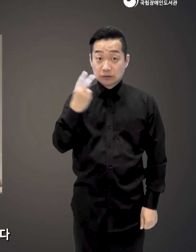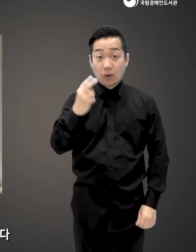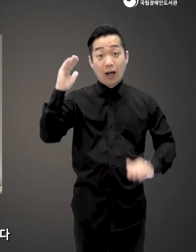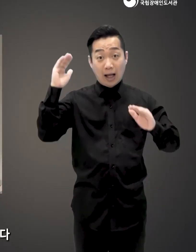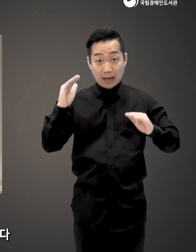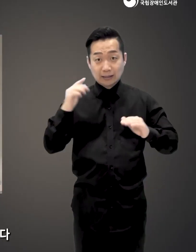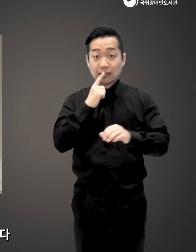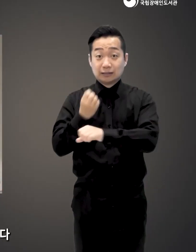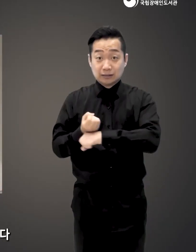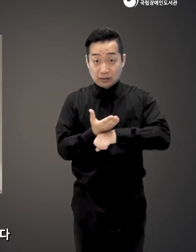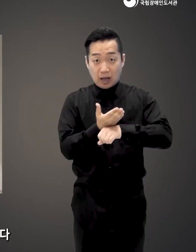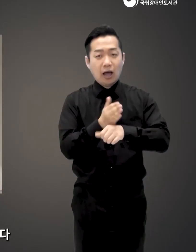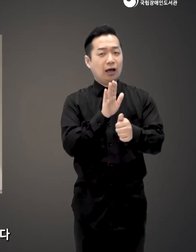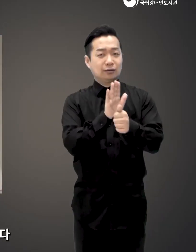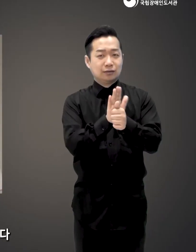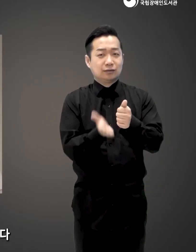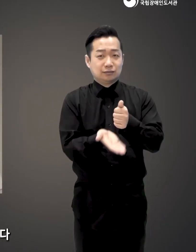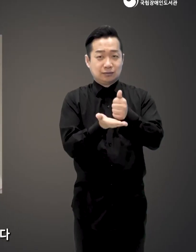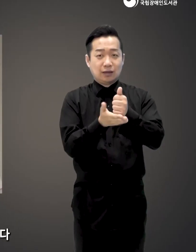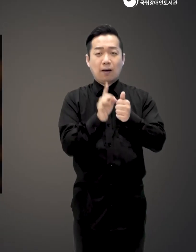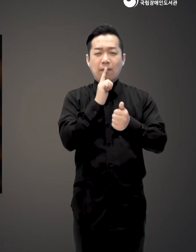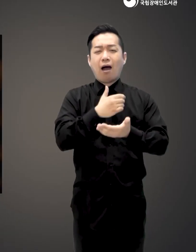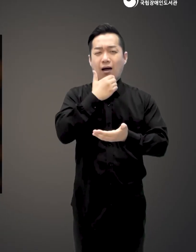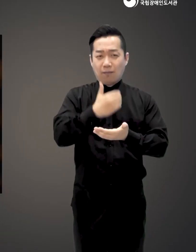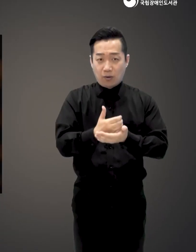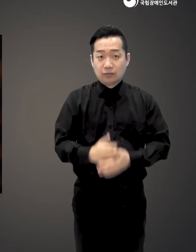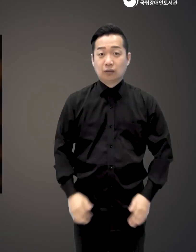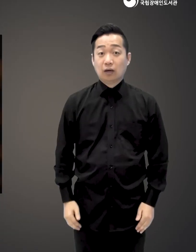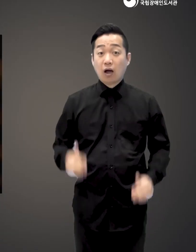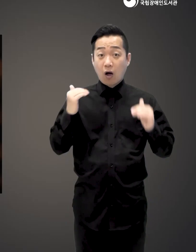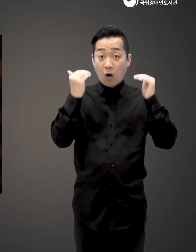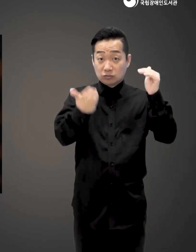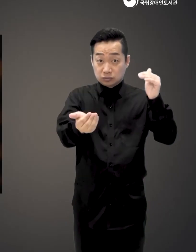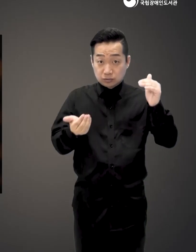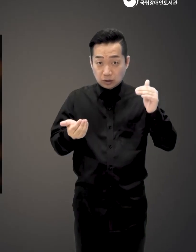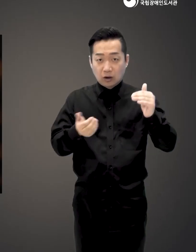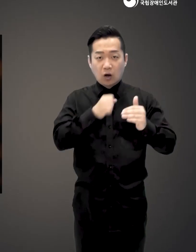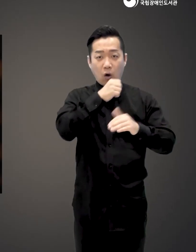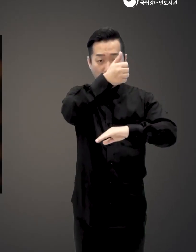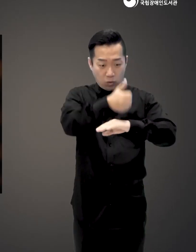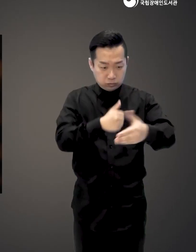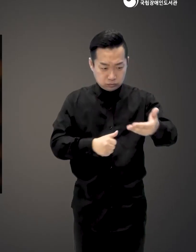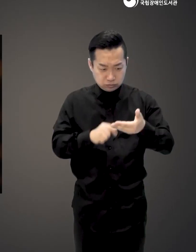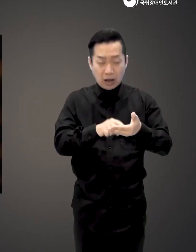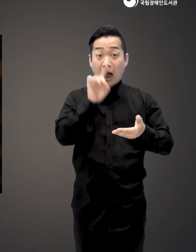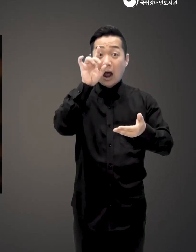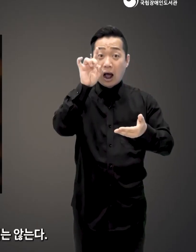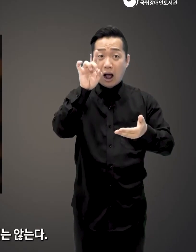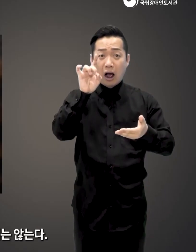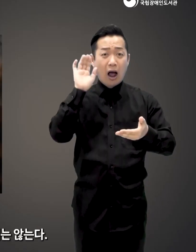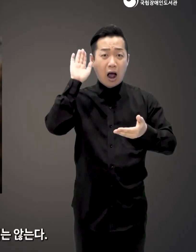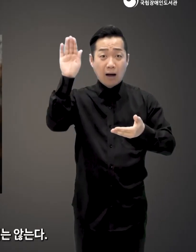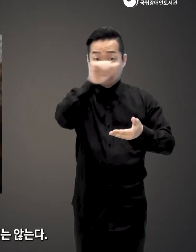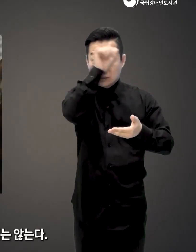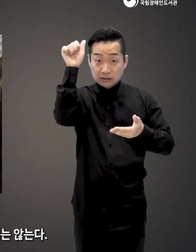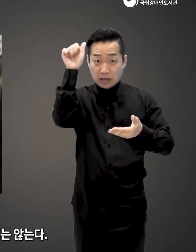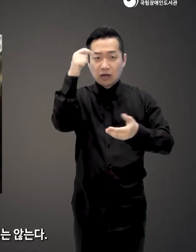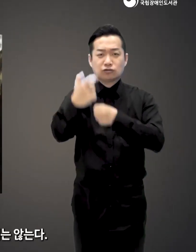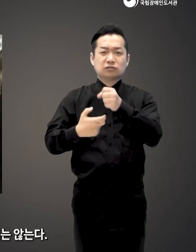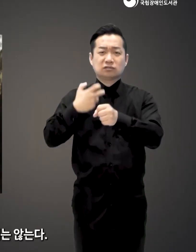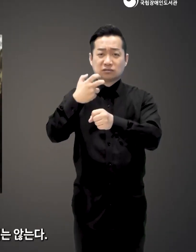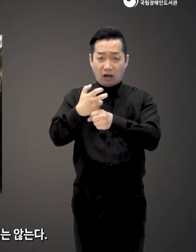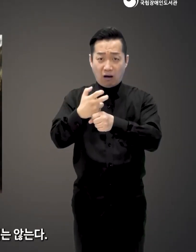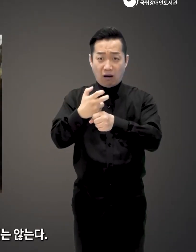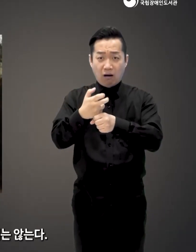하면 학생들에게 전하는 응원 역시 감동적입니다. 성인이 되기도 전에 받아든 한 번의 성적으로 앞으로 살아갈